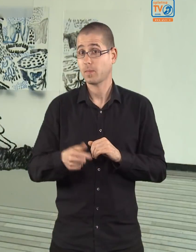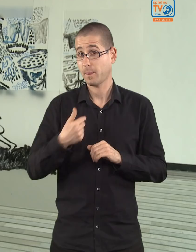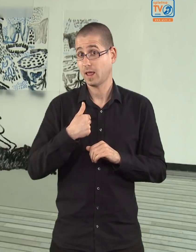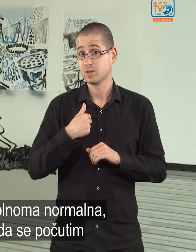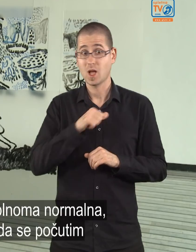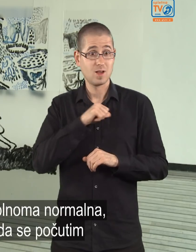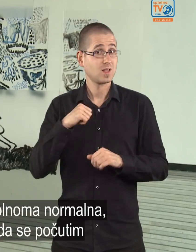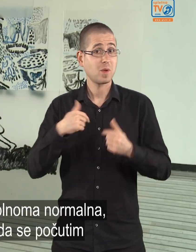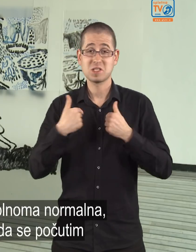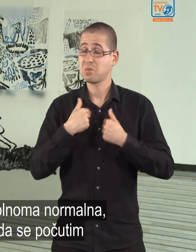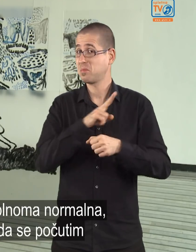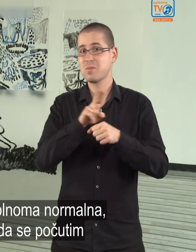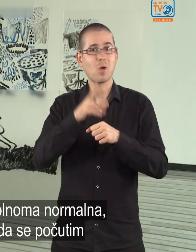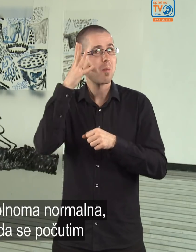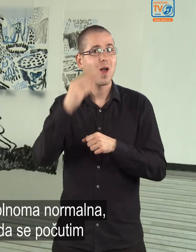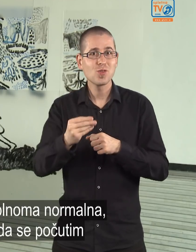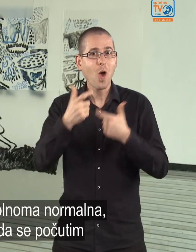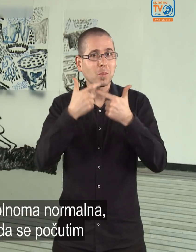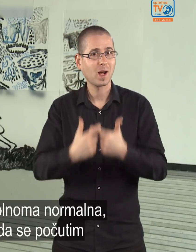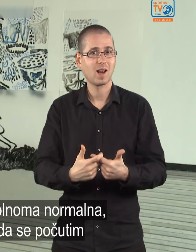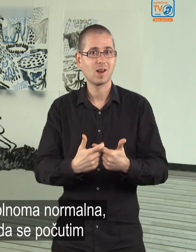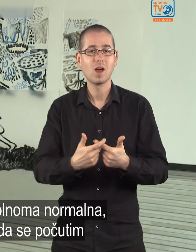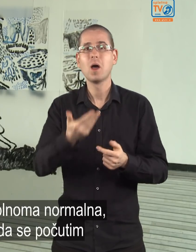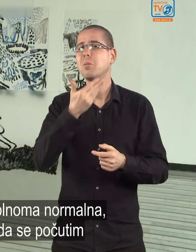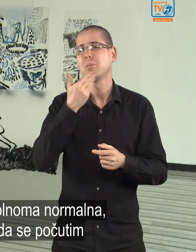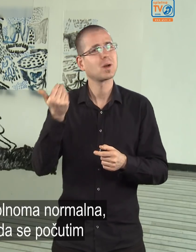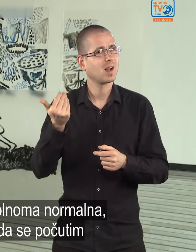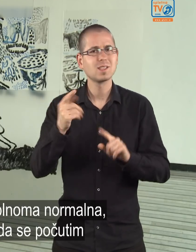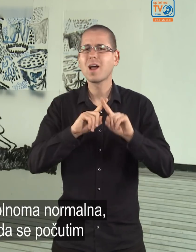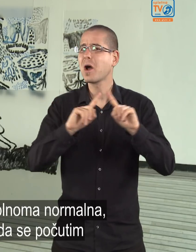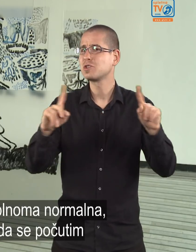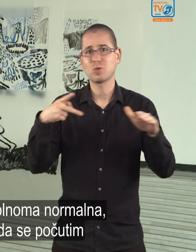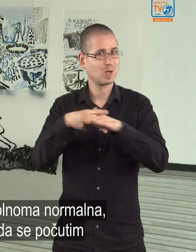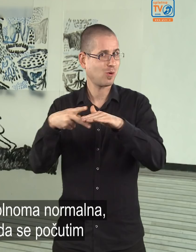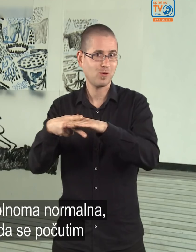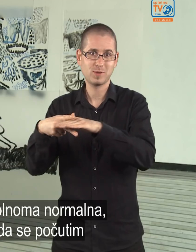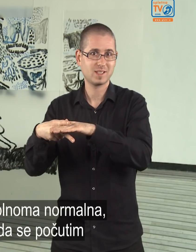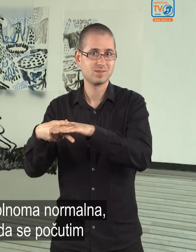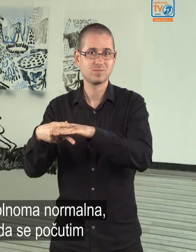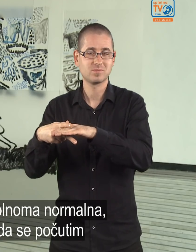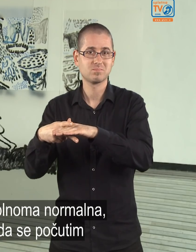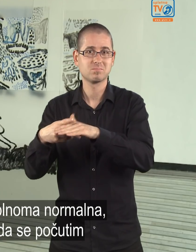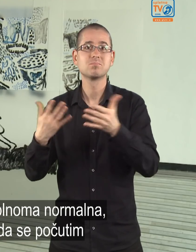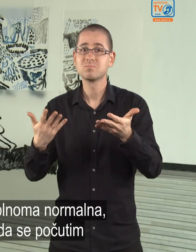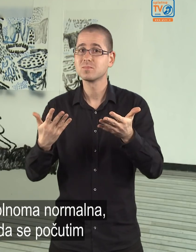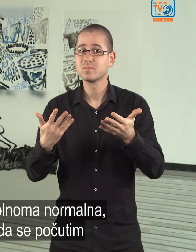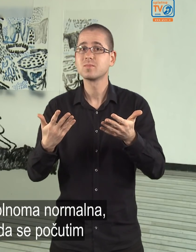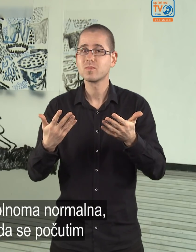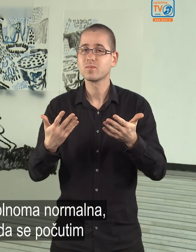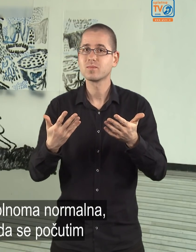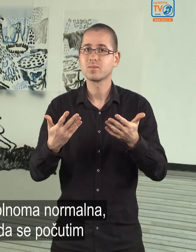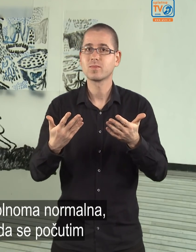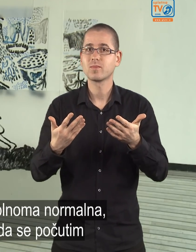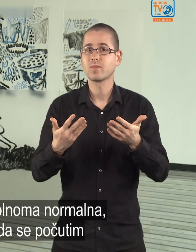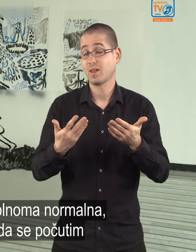Jaz sem sama sebi popolnoma normalna, brez kakršnih koli ovir. Dejansko je